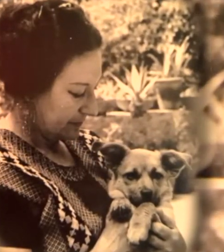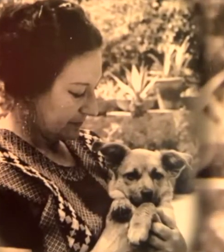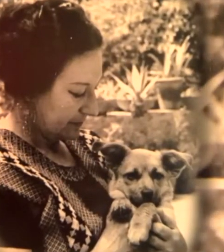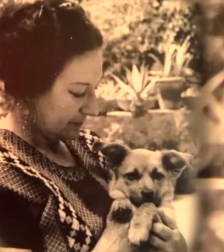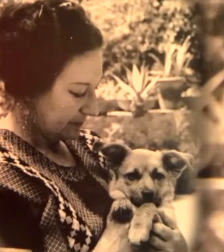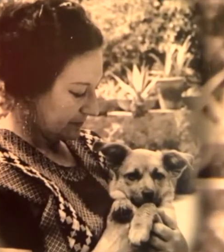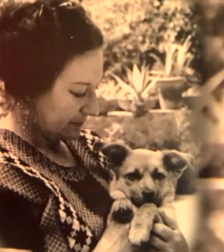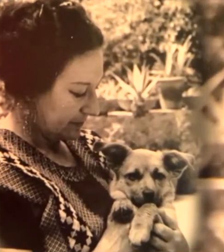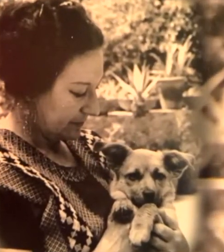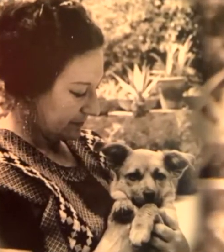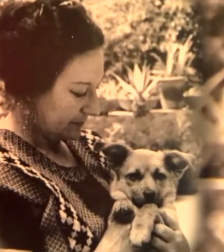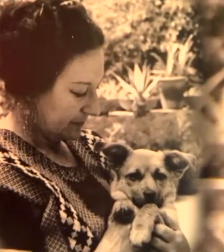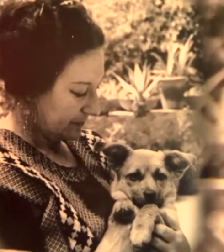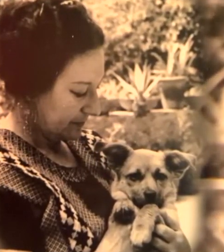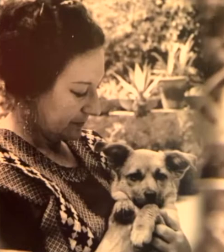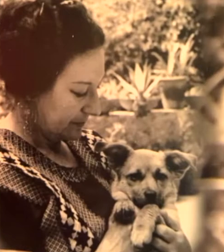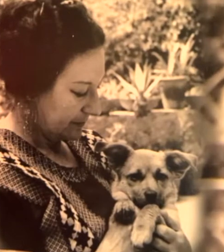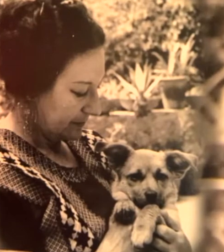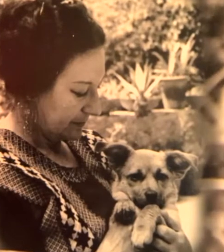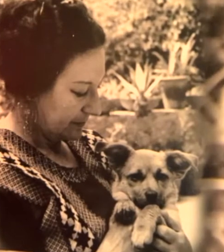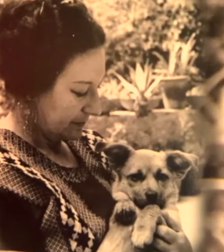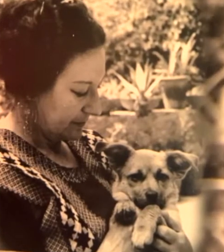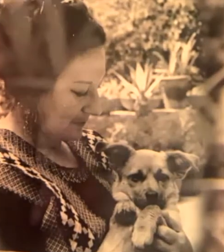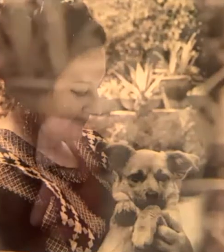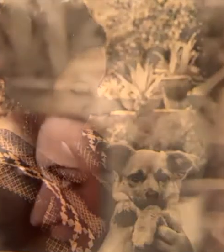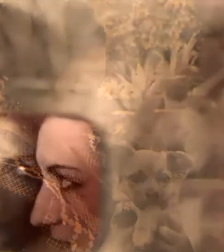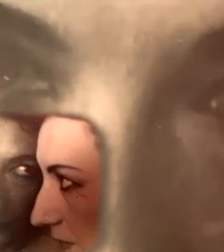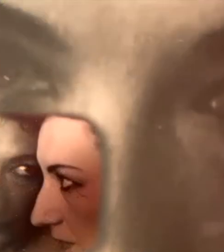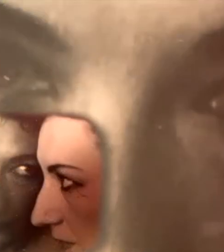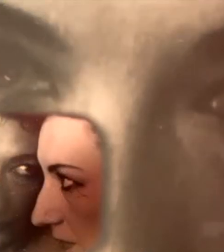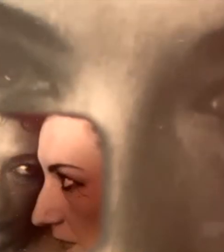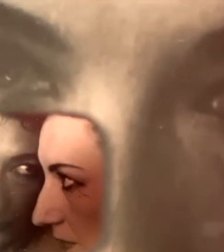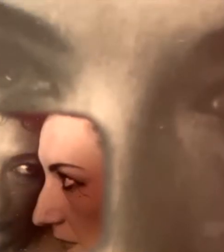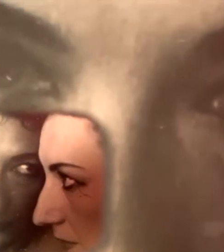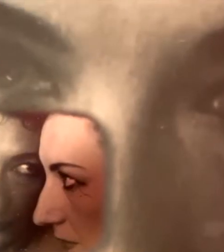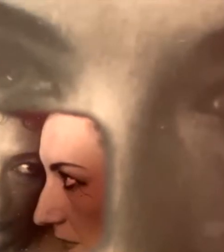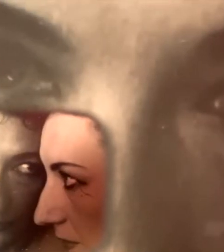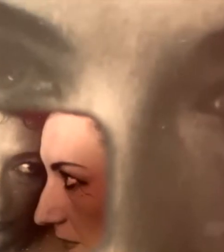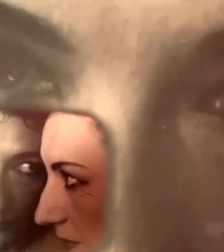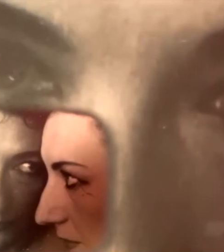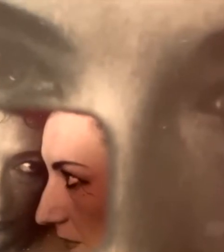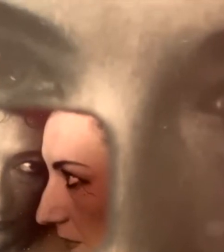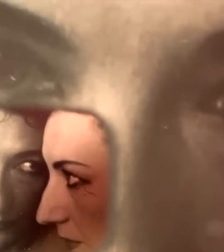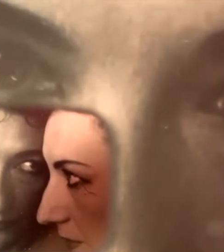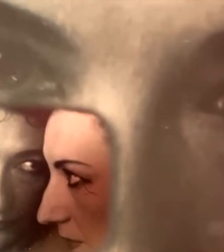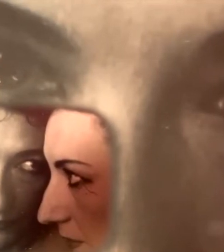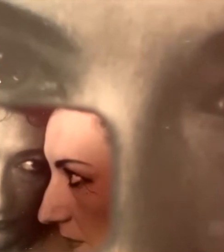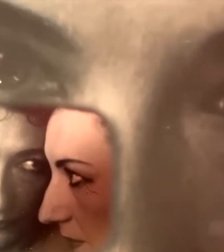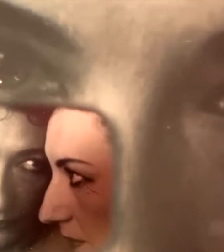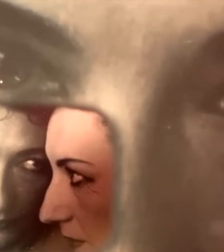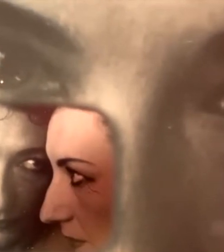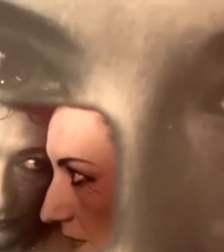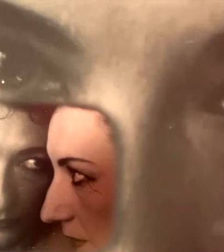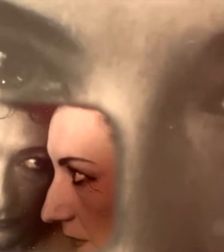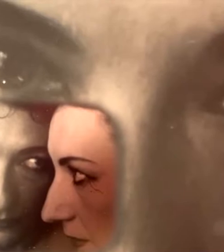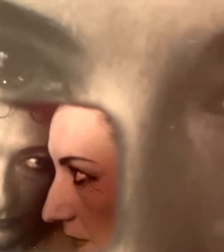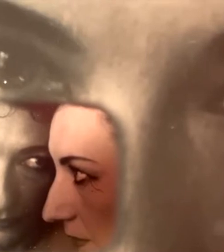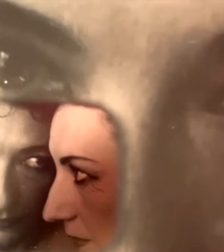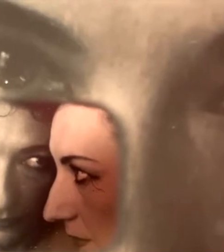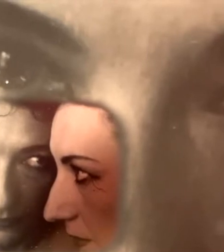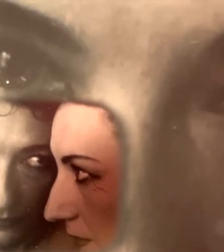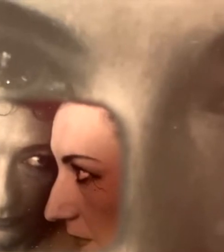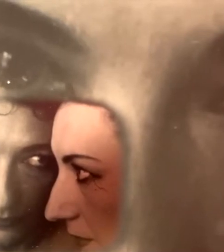年にドイツで生まれます。12歳の時、コスタコウスキー一家はドイツからアメリカ大陸移住し成功します